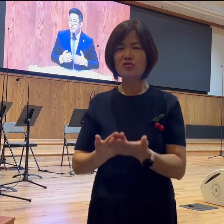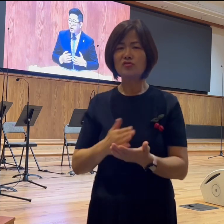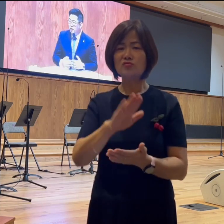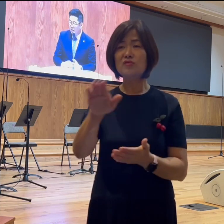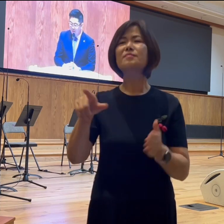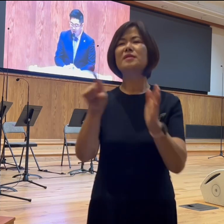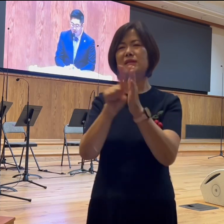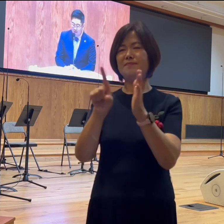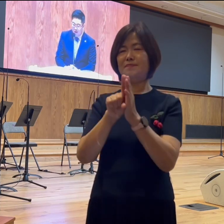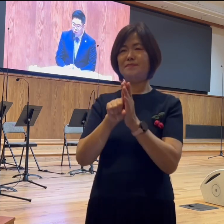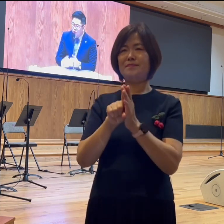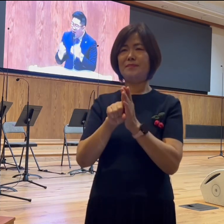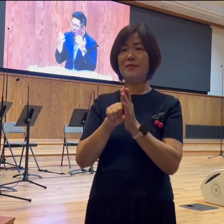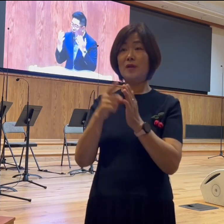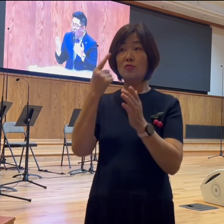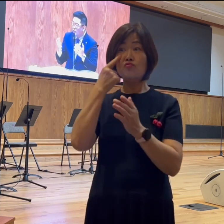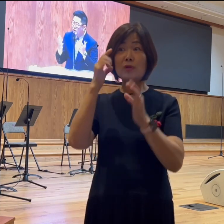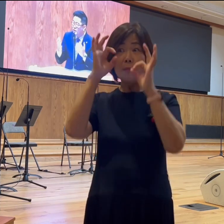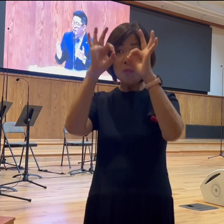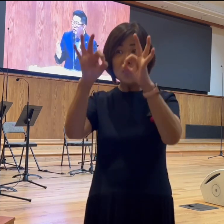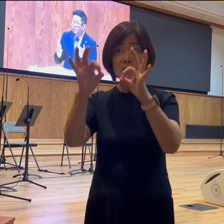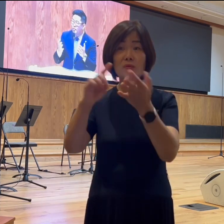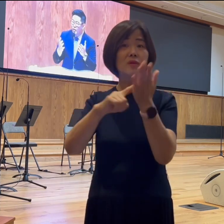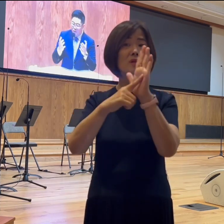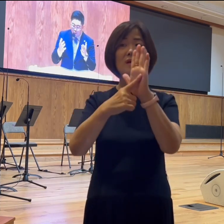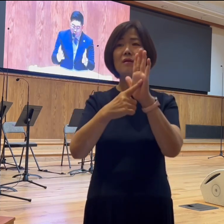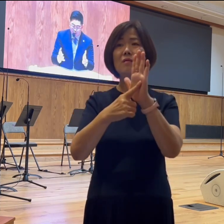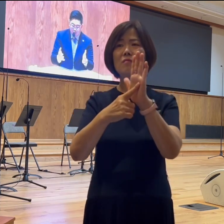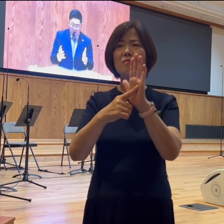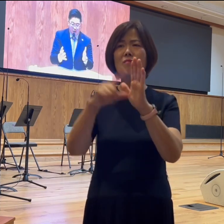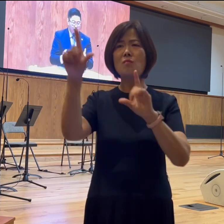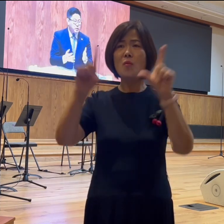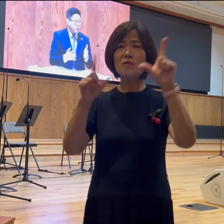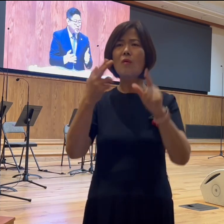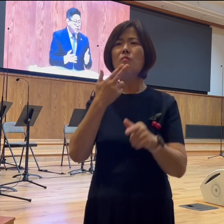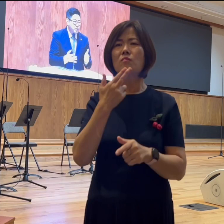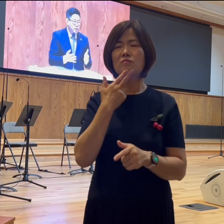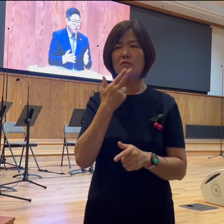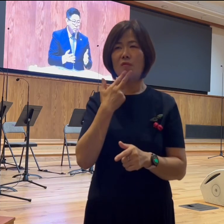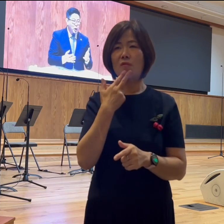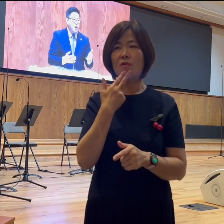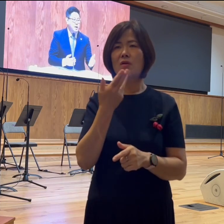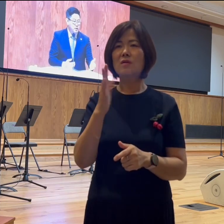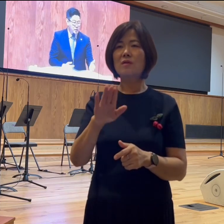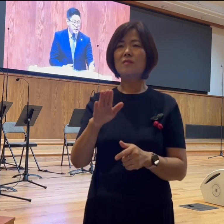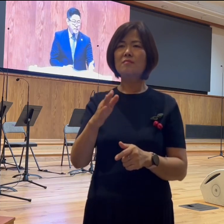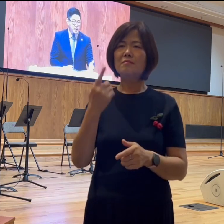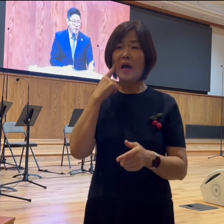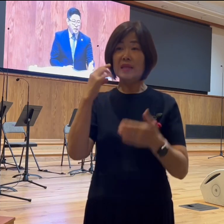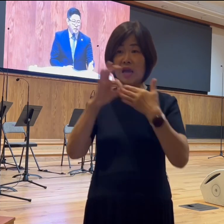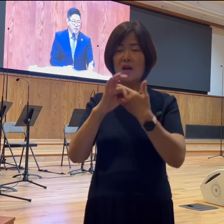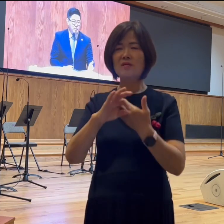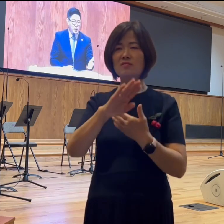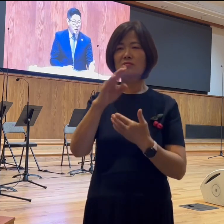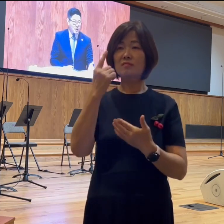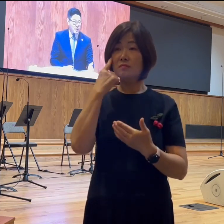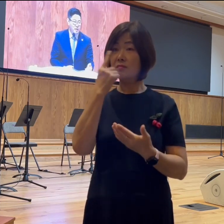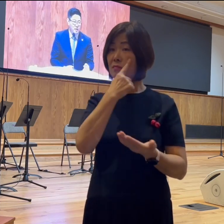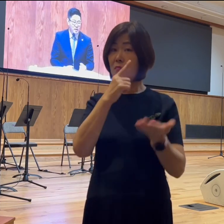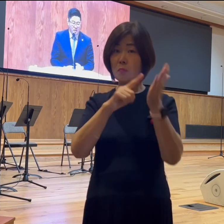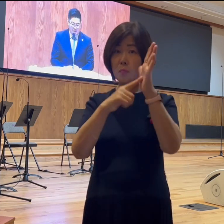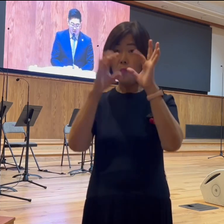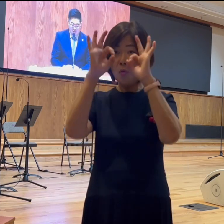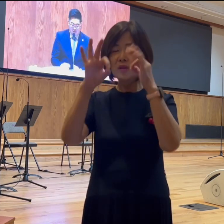믿음이 눈에 보이도록 드러나는 모습이 있다면 그것은 평안인 것 같습니다. 평안.